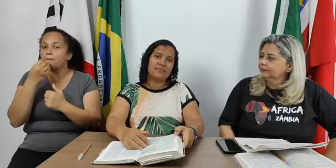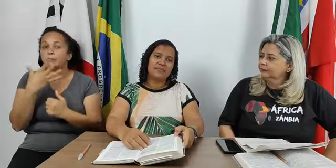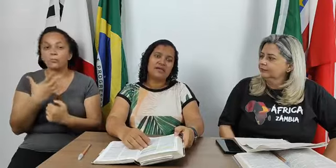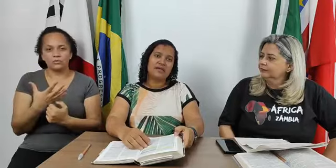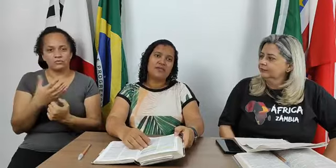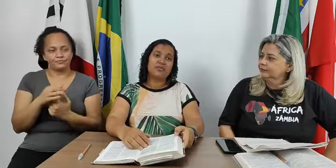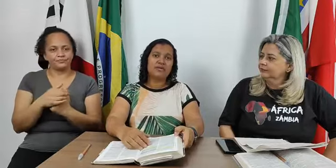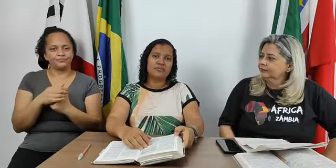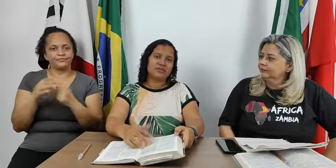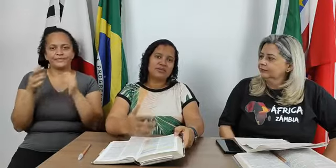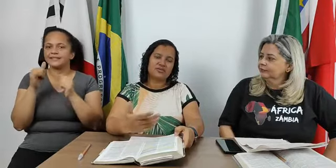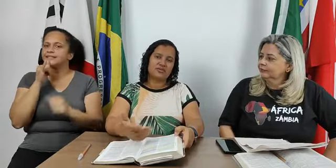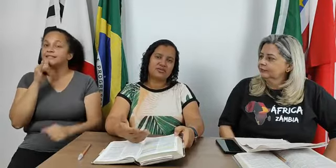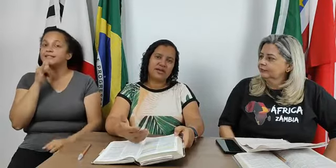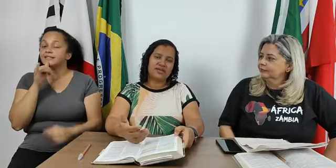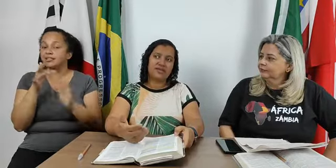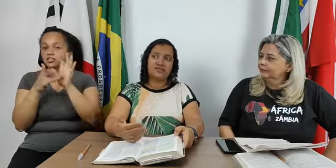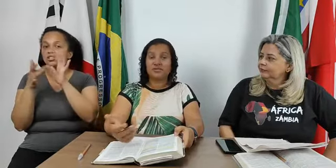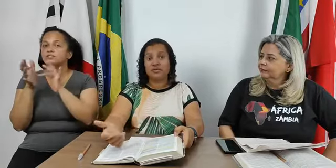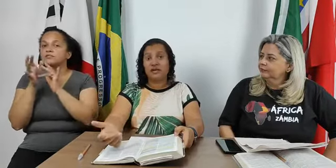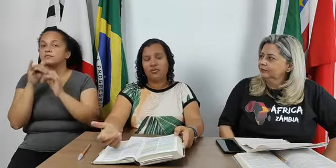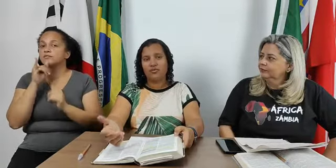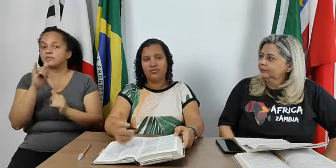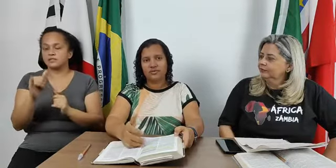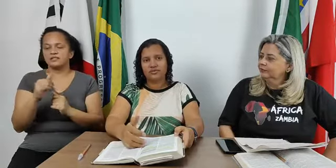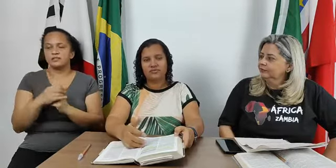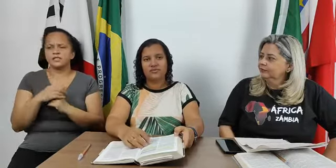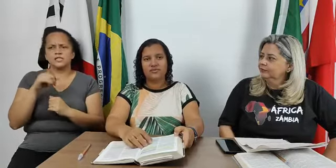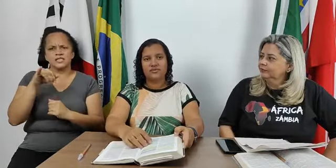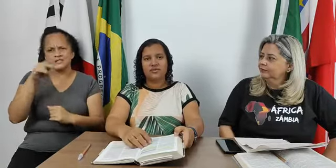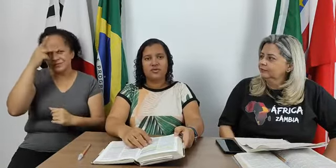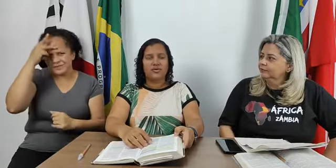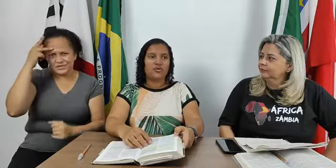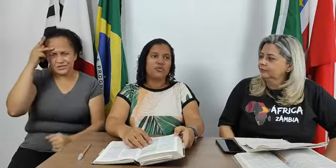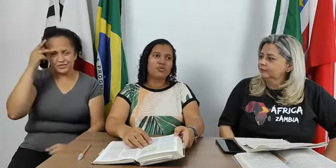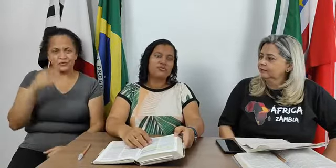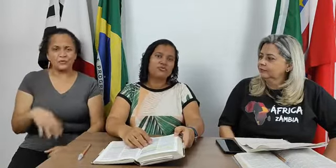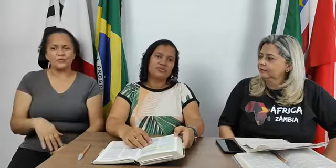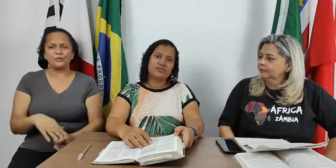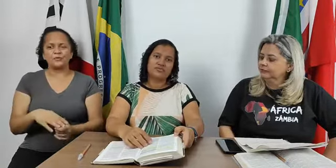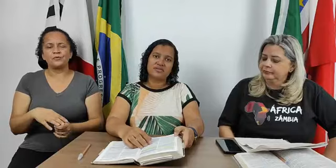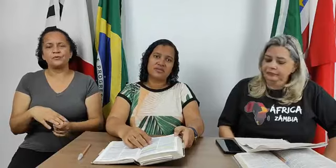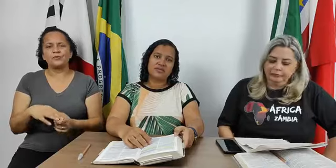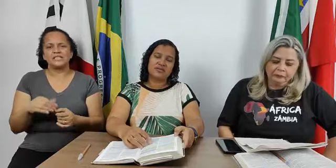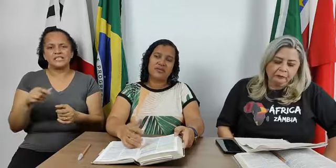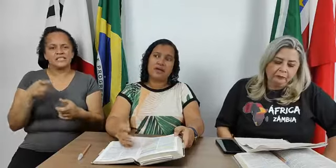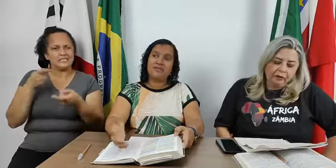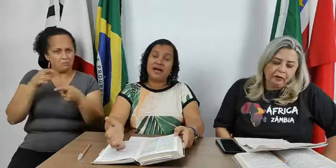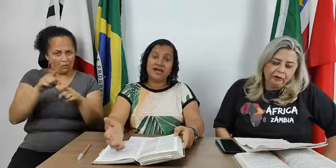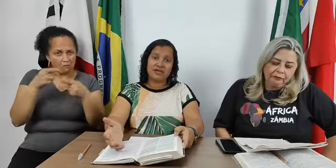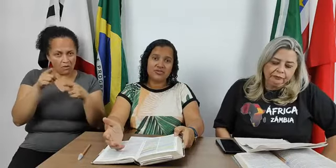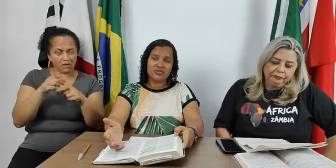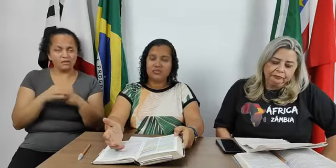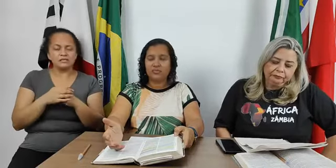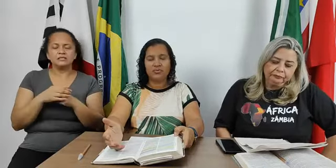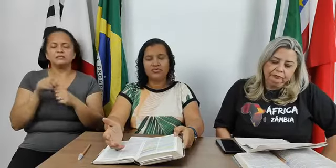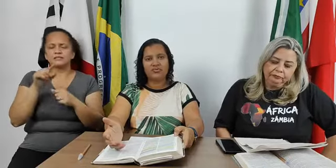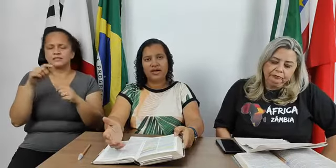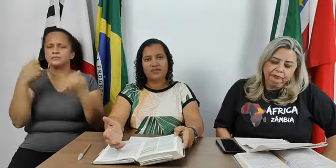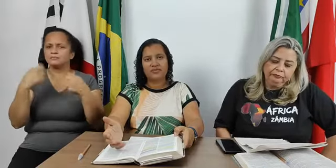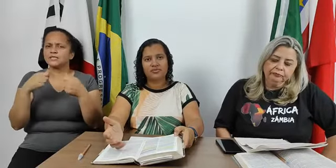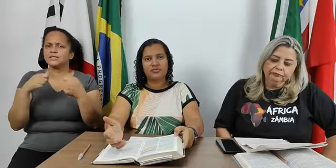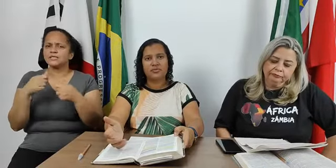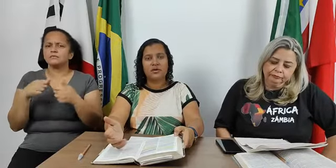diz, quando alguém bater na sua face, você dá a outra. Quando você amar quem te ama é